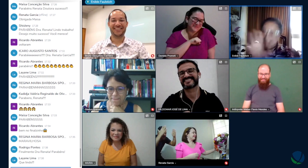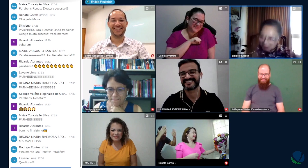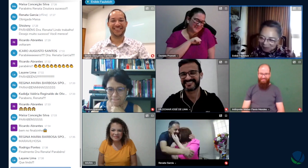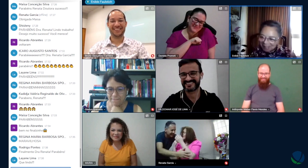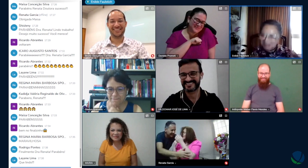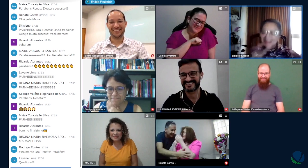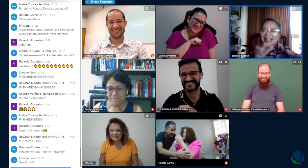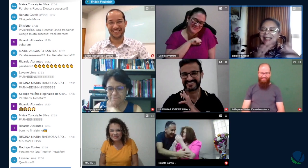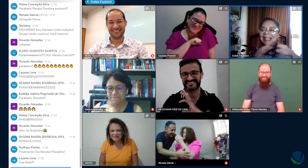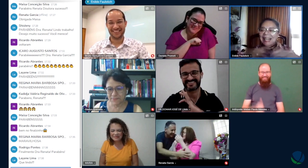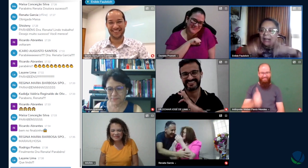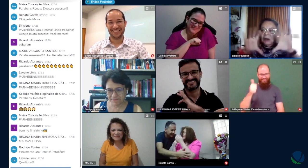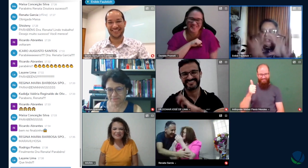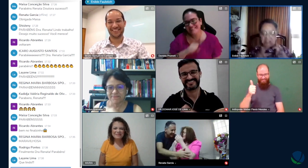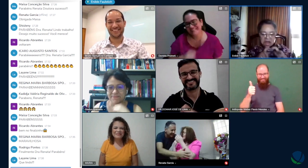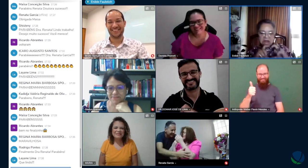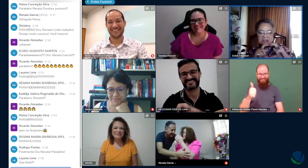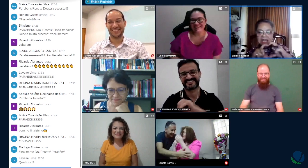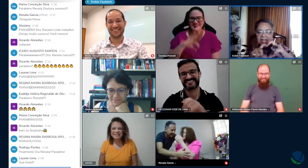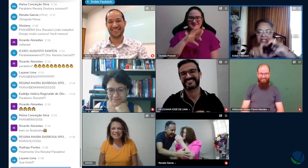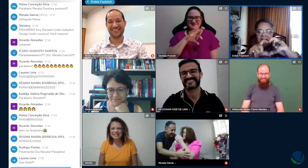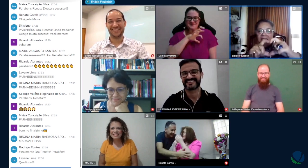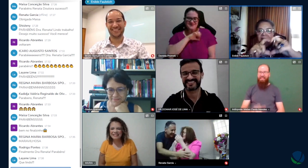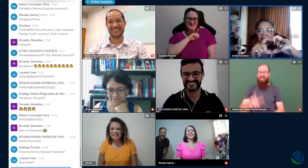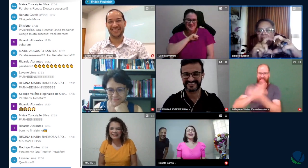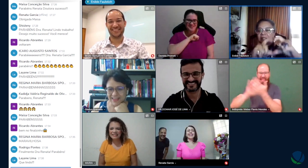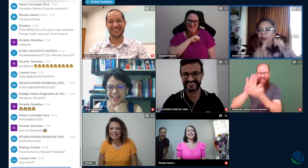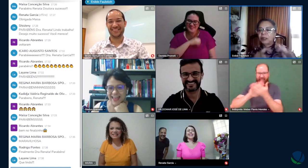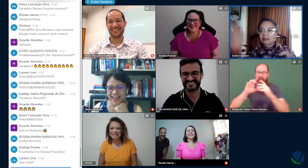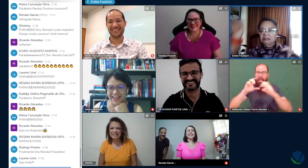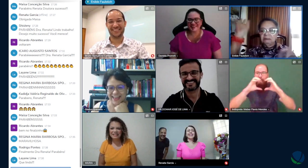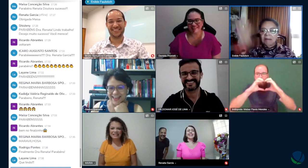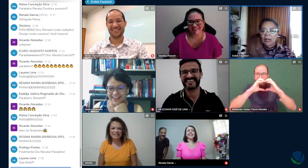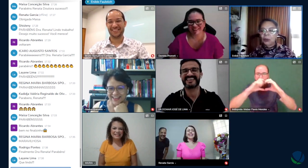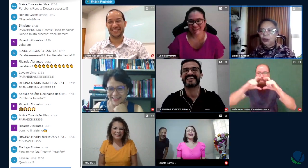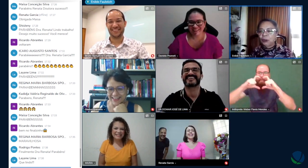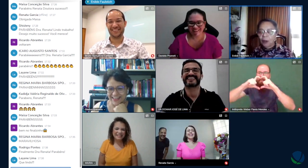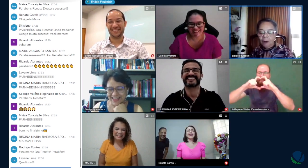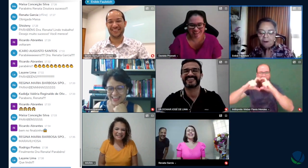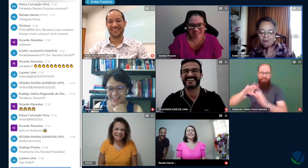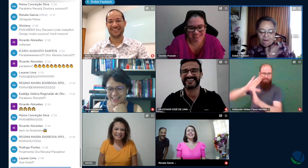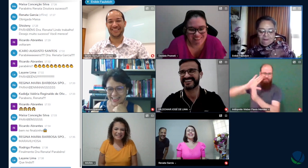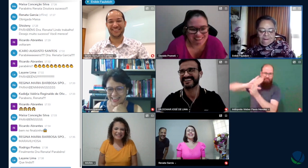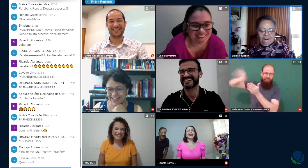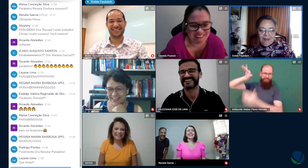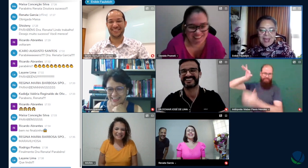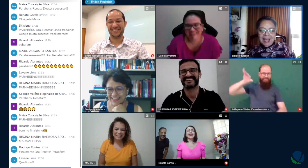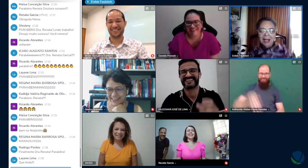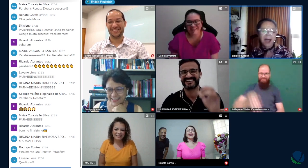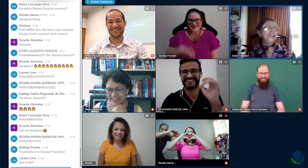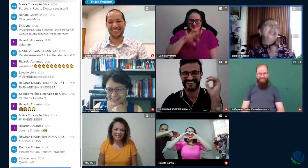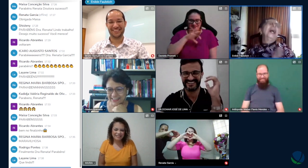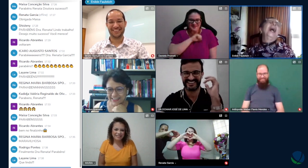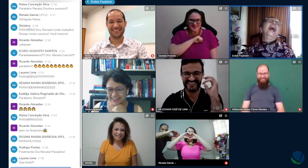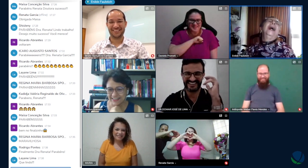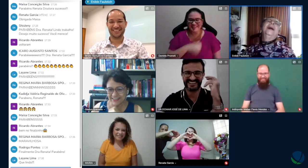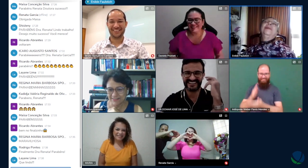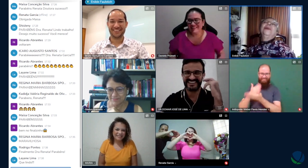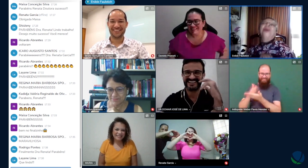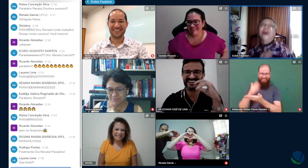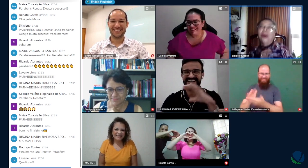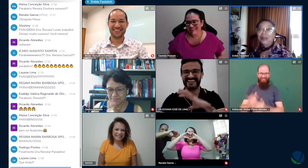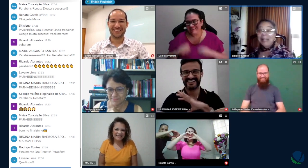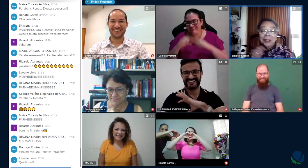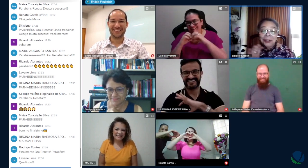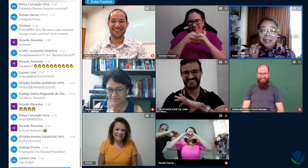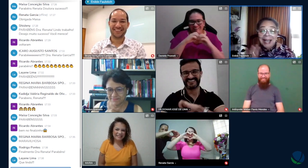Ah, é isso mesmo. Nada daquele negócio de... Nada de coraçãozinho maroto. Ó, te amo.